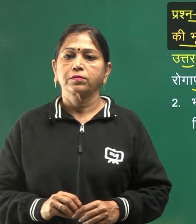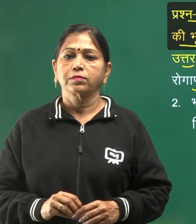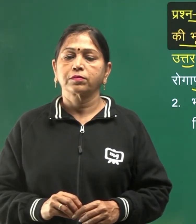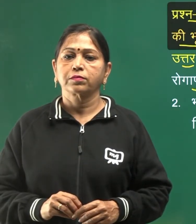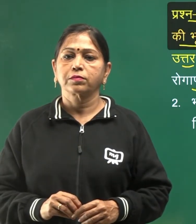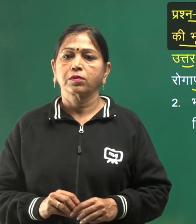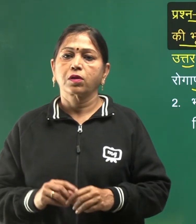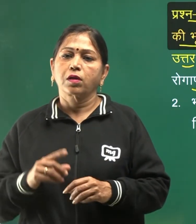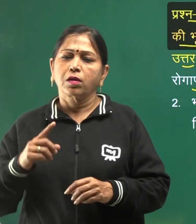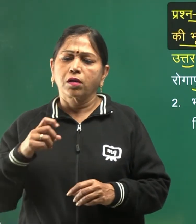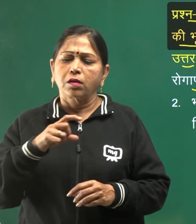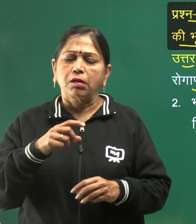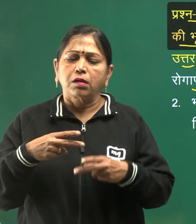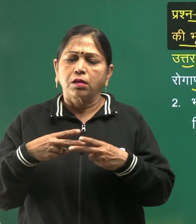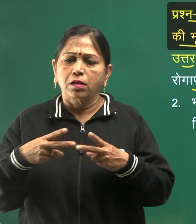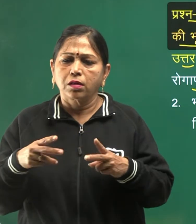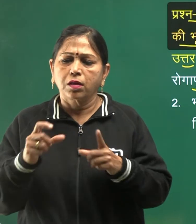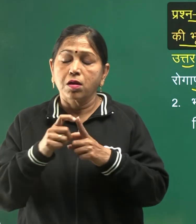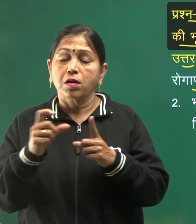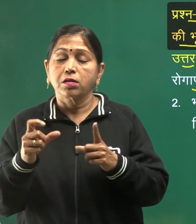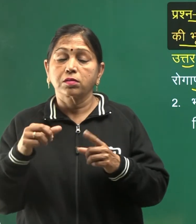रोगाणुओं को मारना।